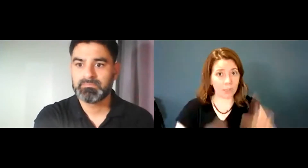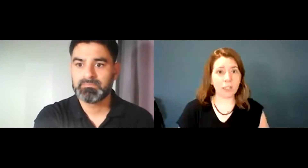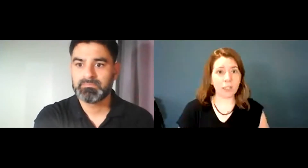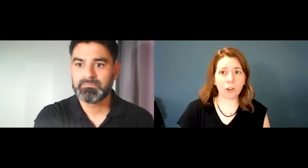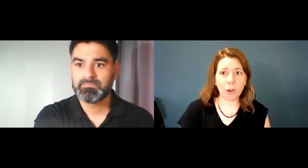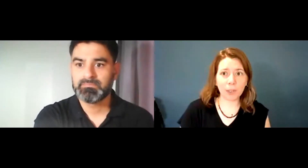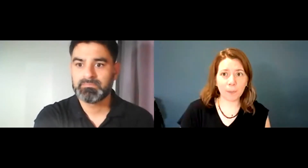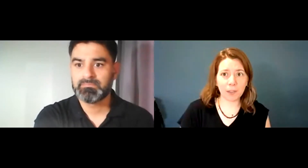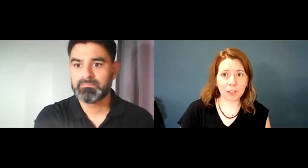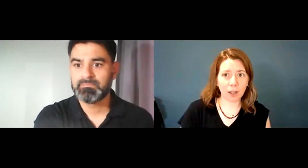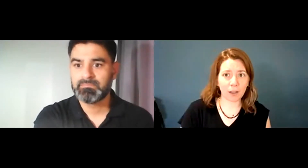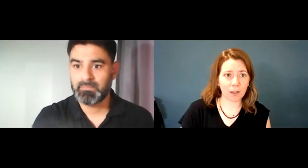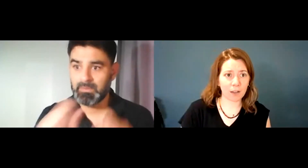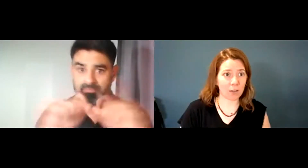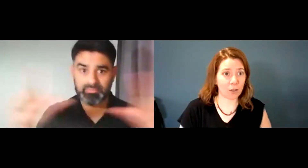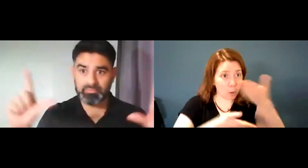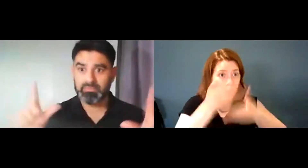ahí está. ¿Va? Listo, comparto pantalla.